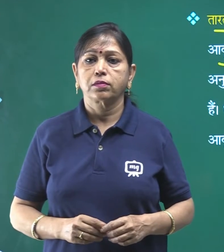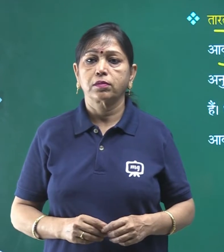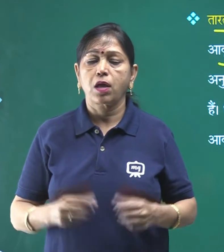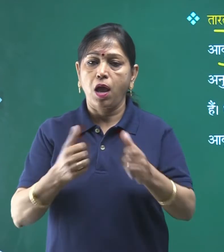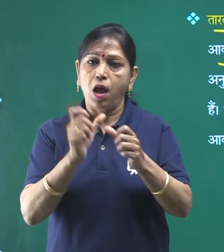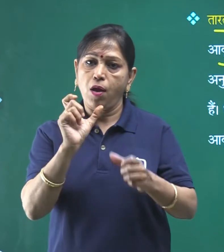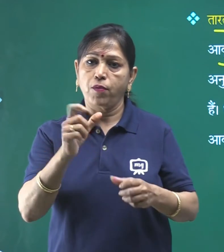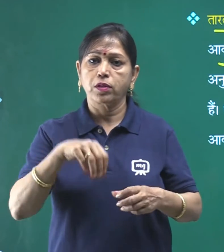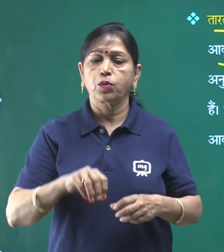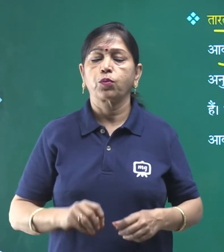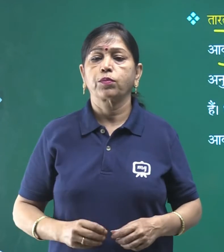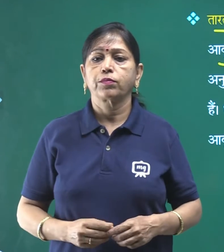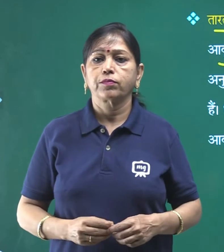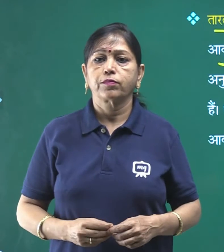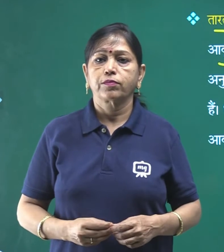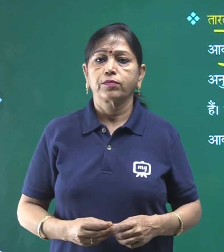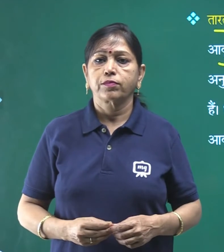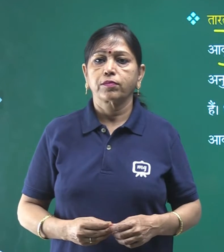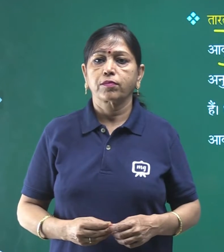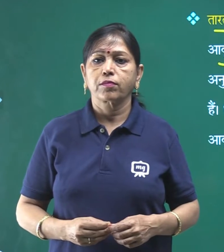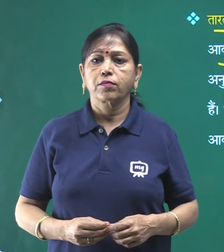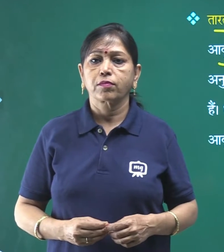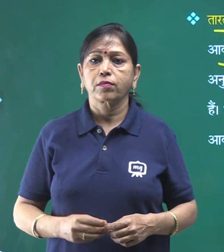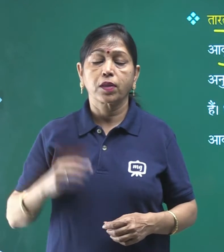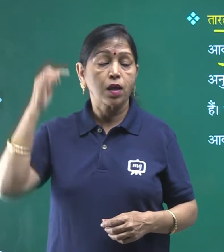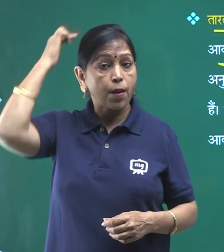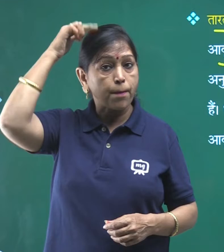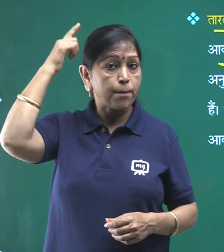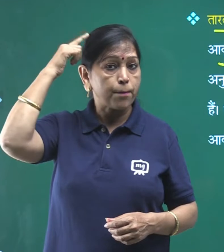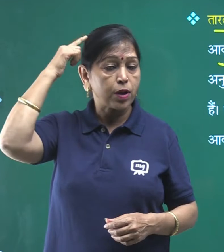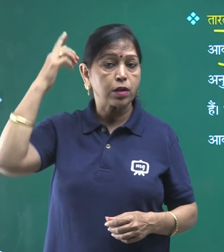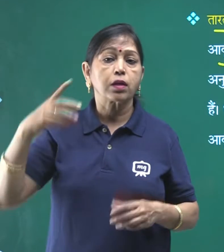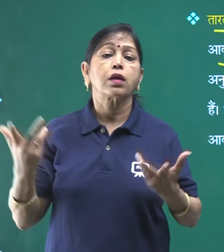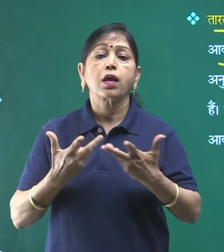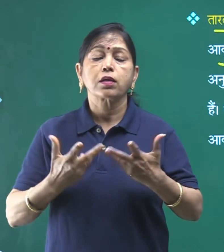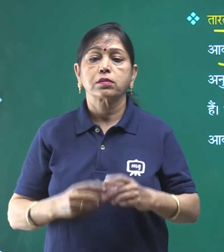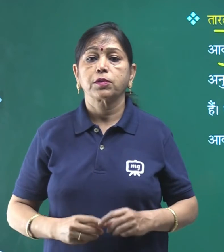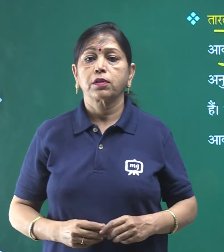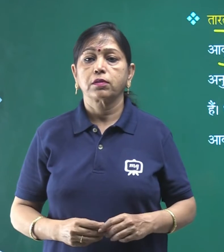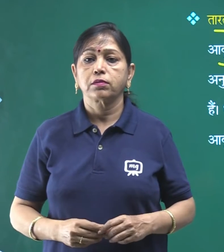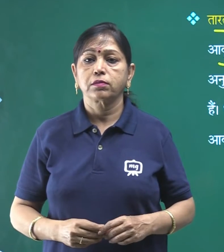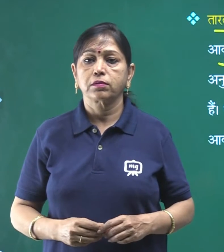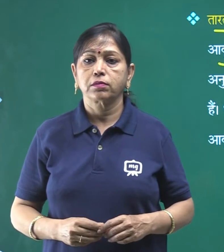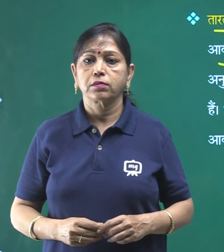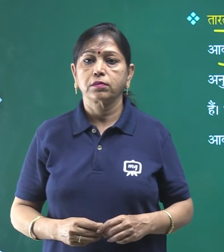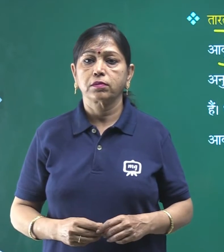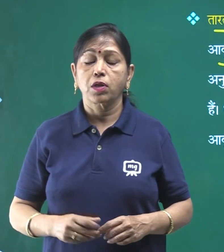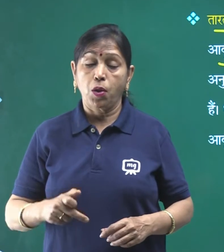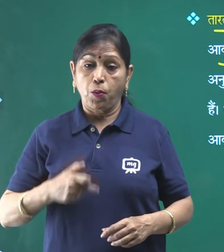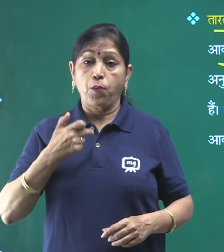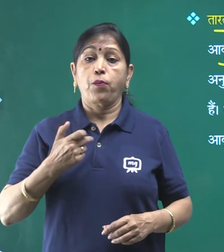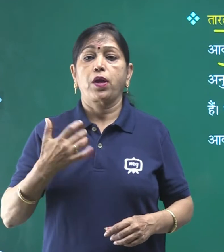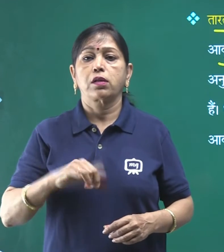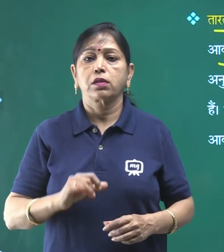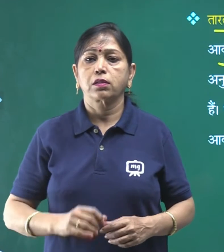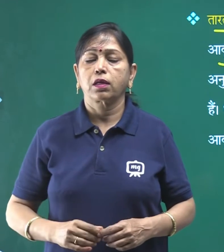आवृत्ति को मस्तिष्क किस प्रकार अनुभव करता